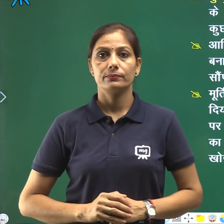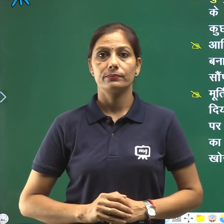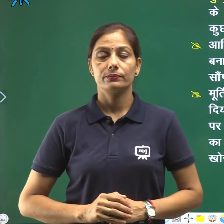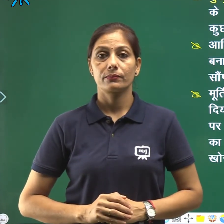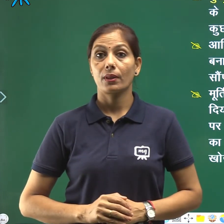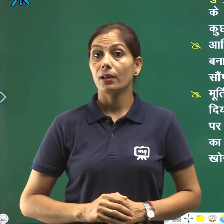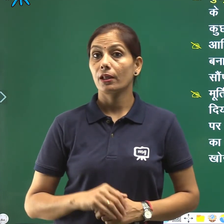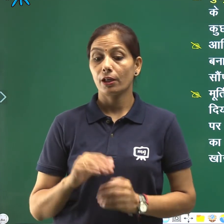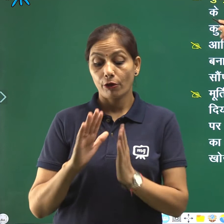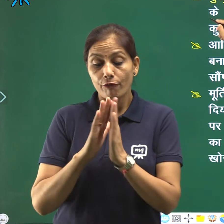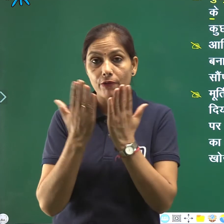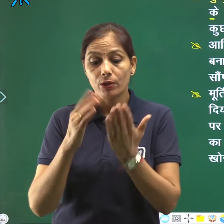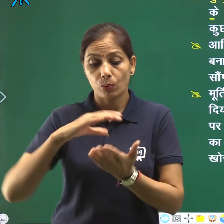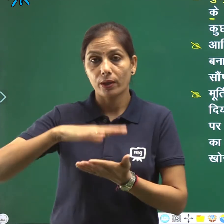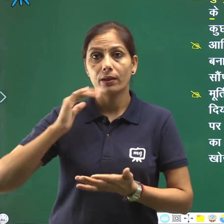की फाइलों के